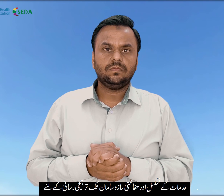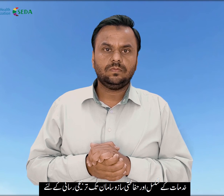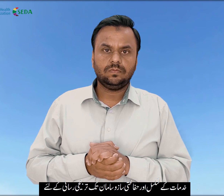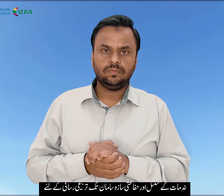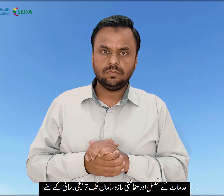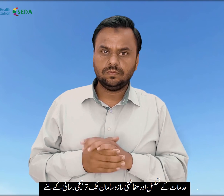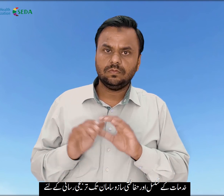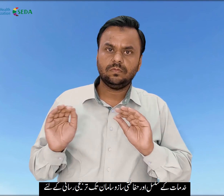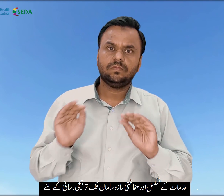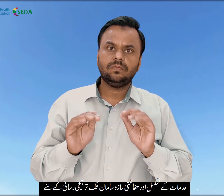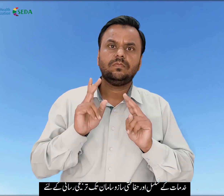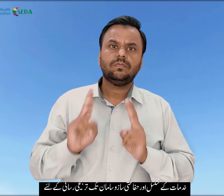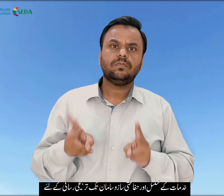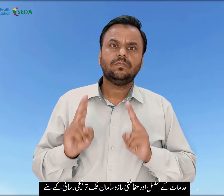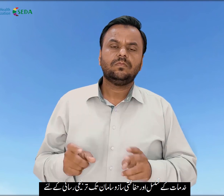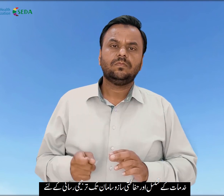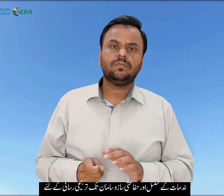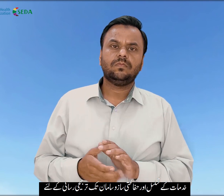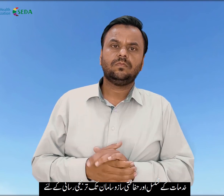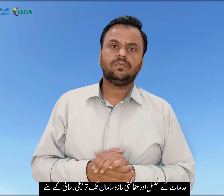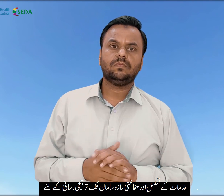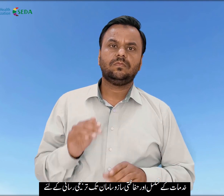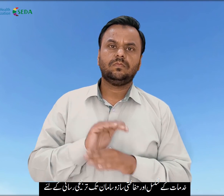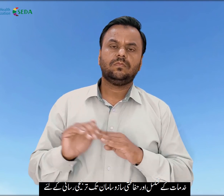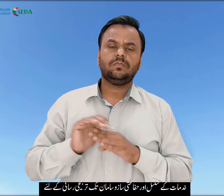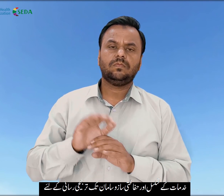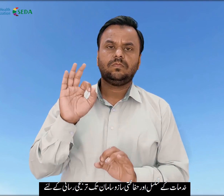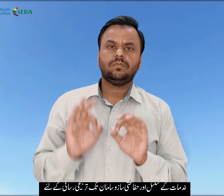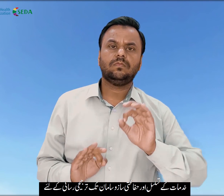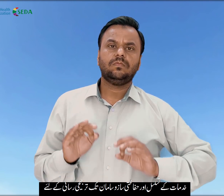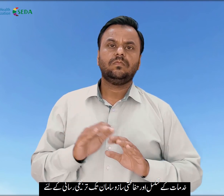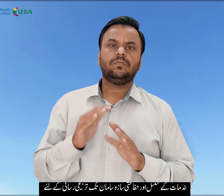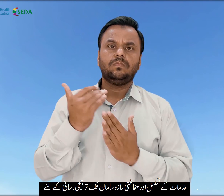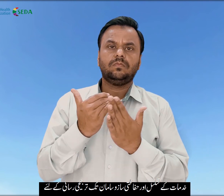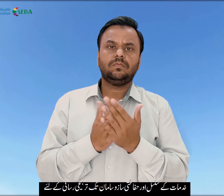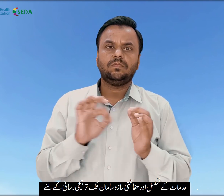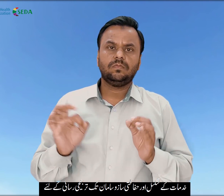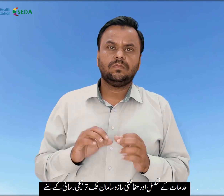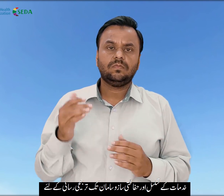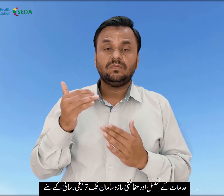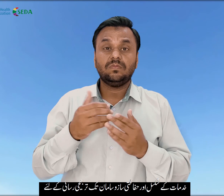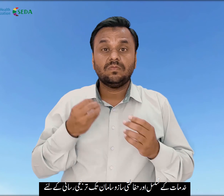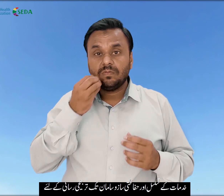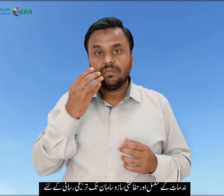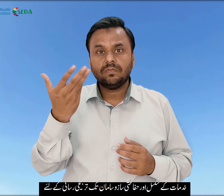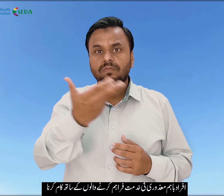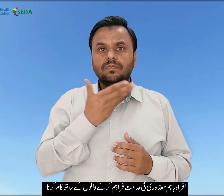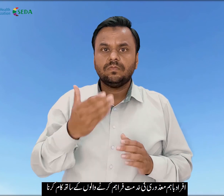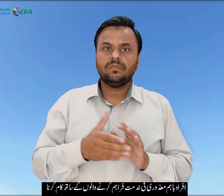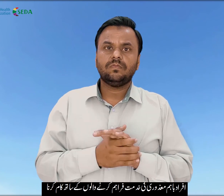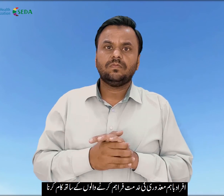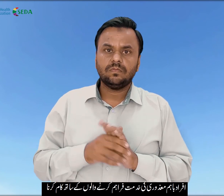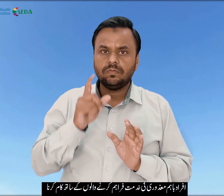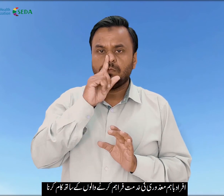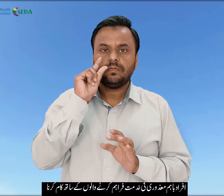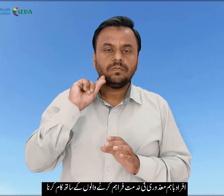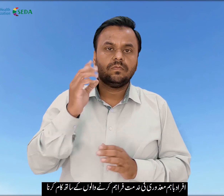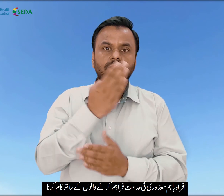خدمات کے تسلسل اور حفاظتی ساز و سامان تک ترجیحی رسائی کے لیے افراد بہم معذوری کی